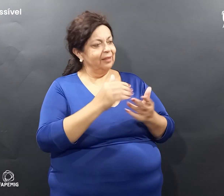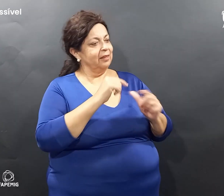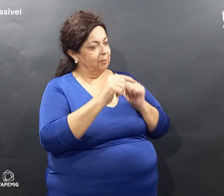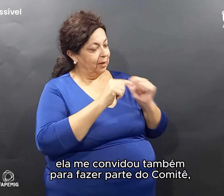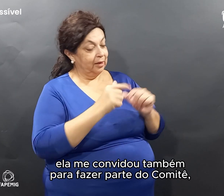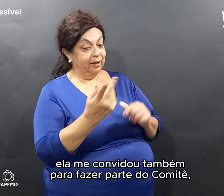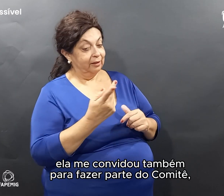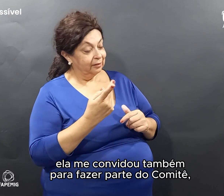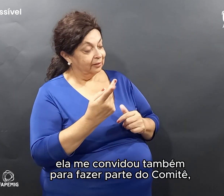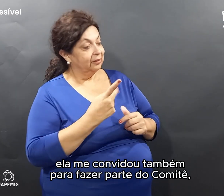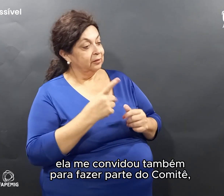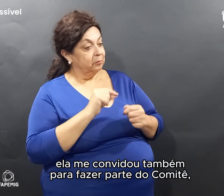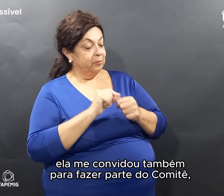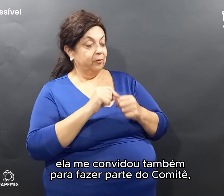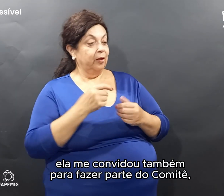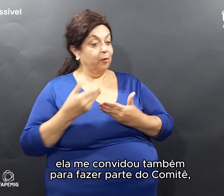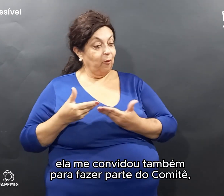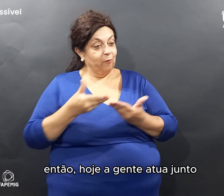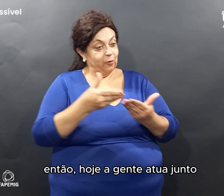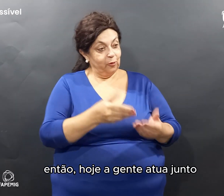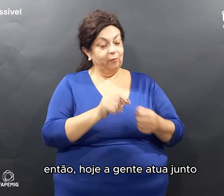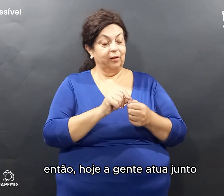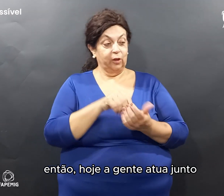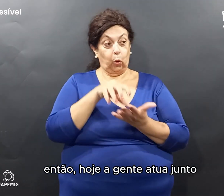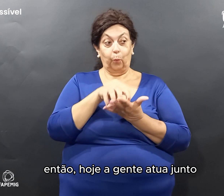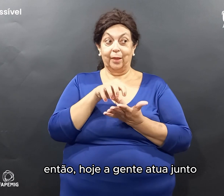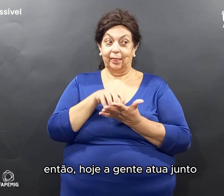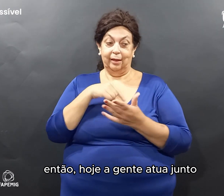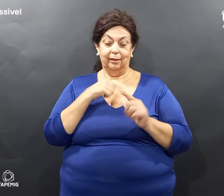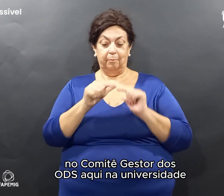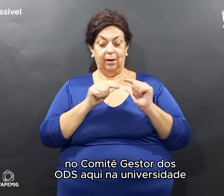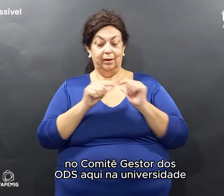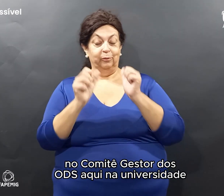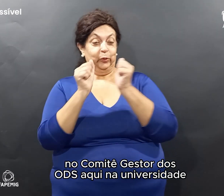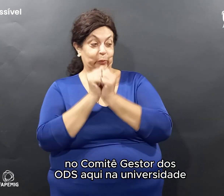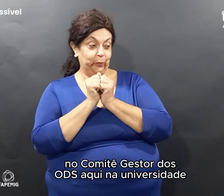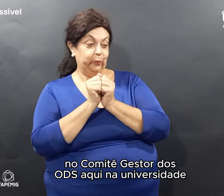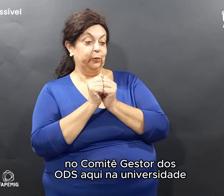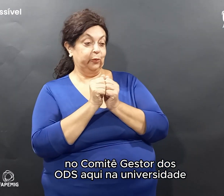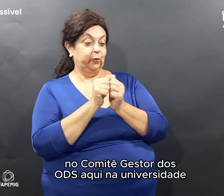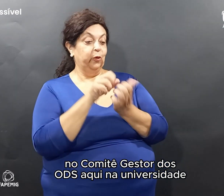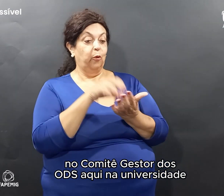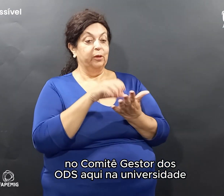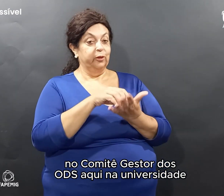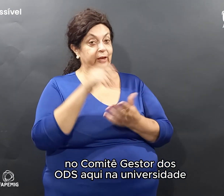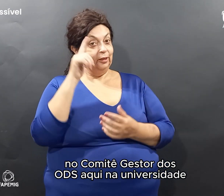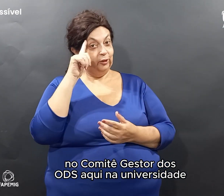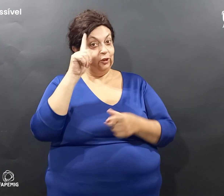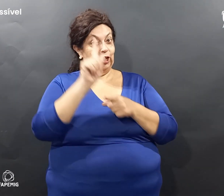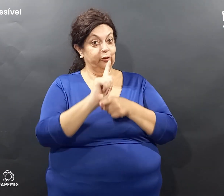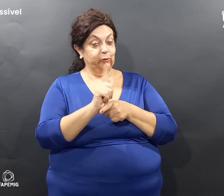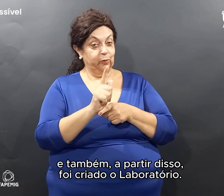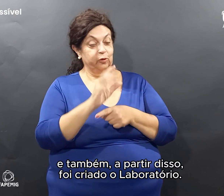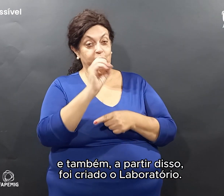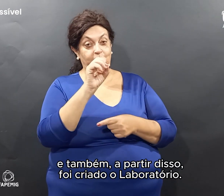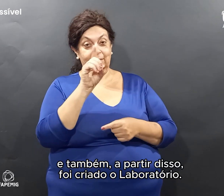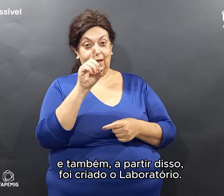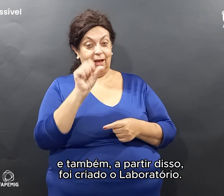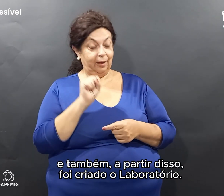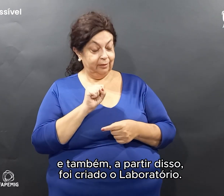Ela me convidou também para fazer parte do comitê. Então, hoje a gente atua junto no Comitê Gestor dos ODS aqui na universidade. E também, a partir